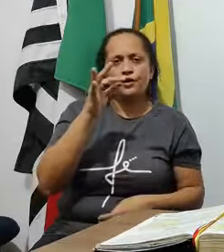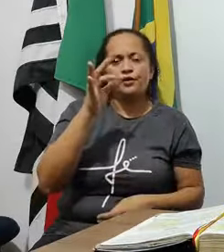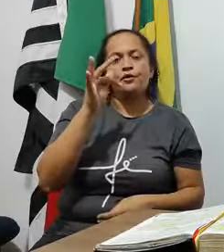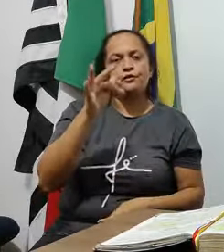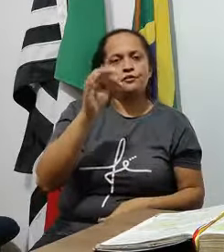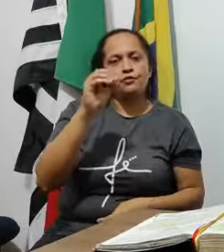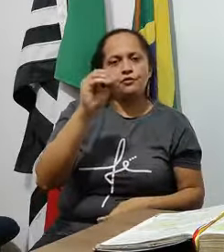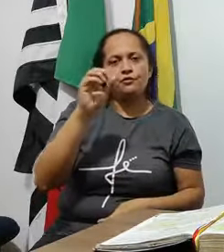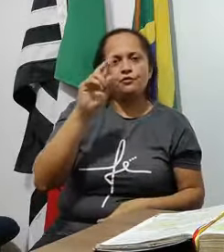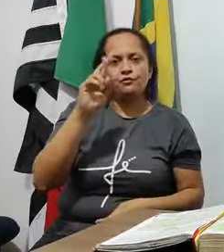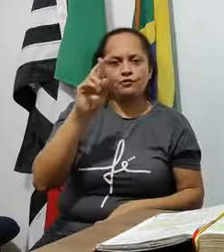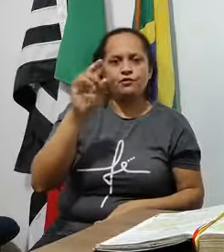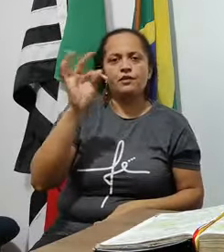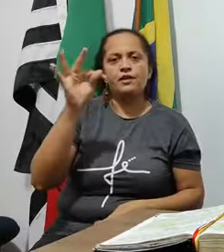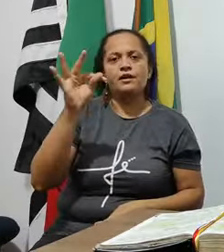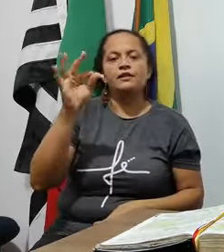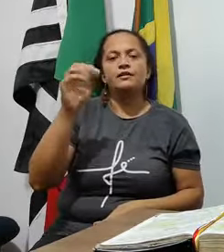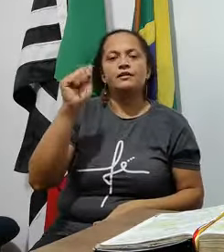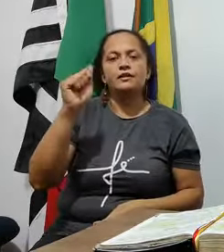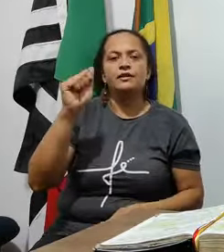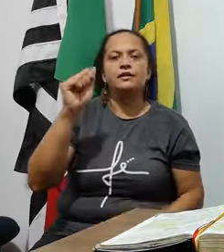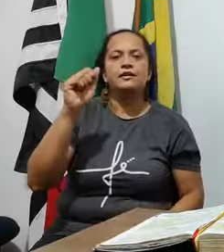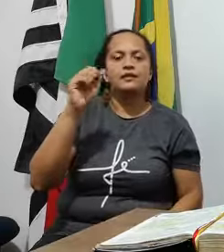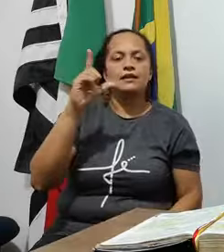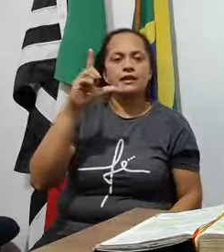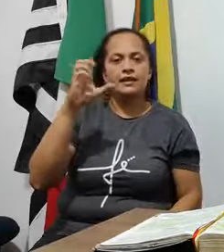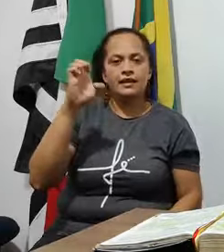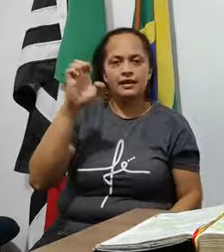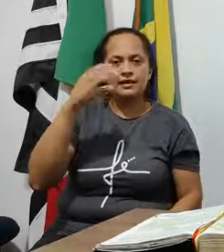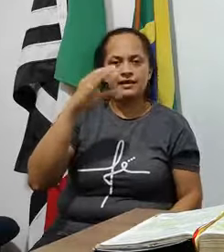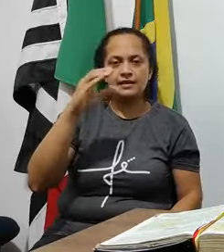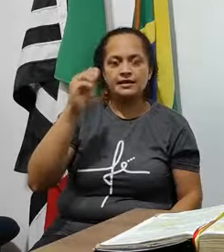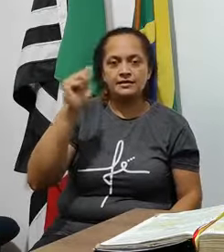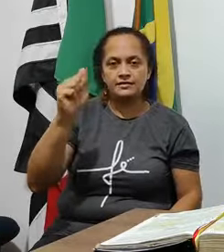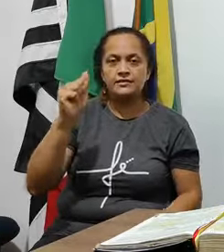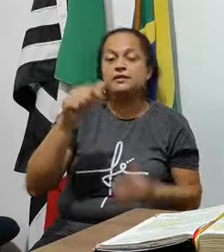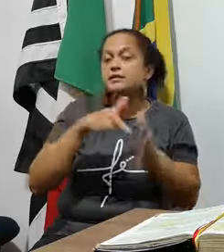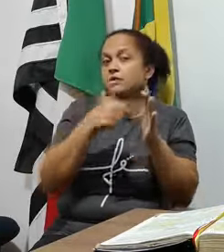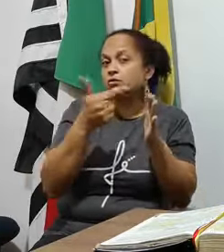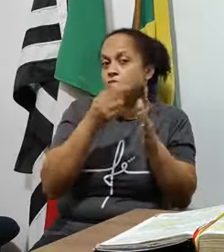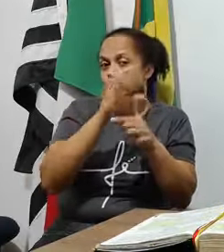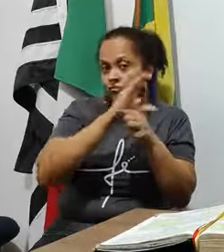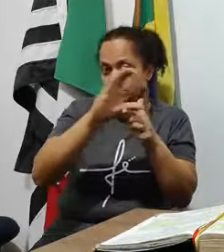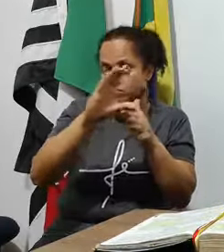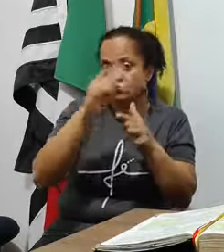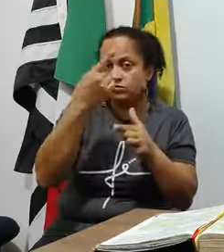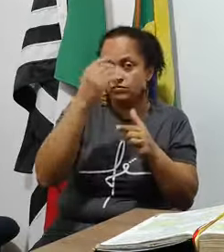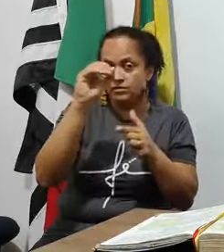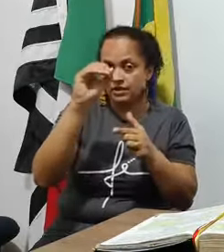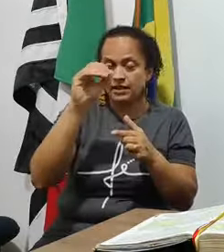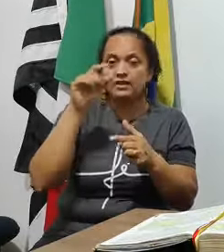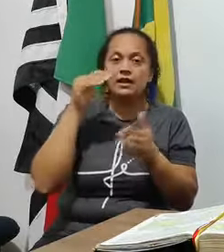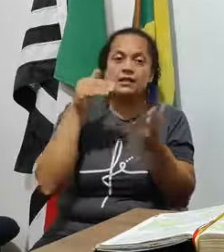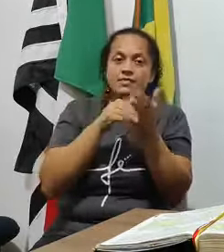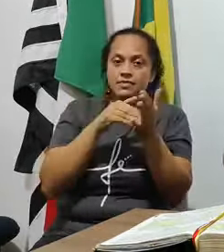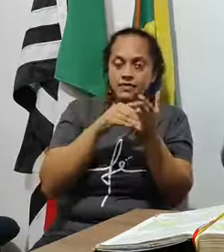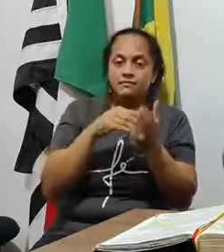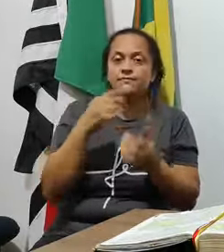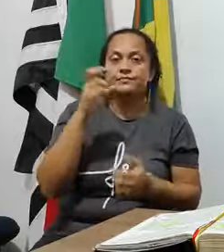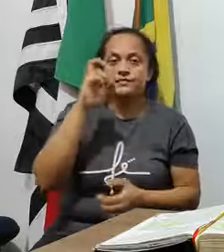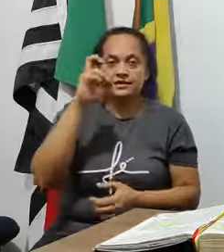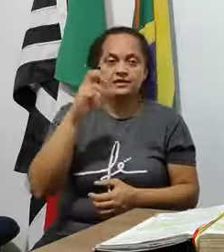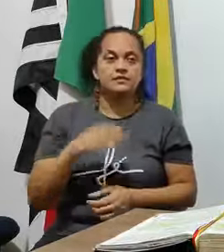Coríntios, capítulo 10, do 3 ao 5. Ele chama isso de fortaleza. O que é uma fortaleza? É